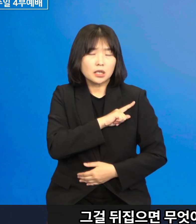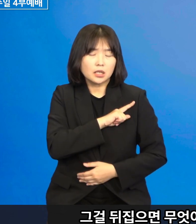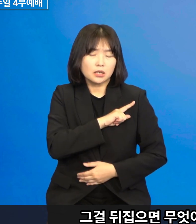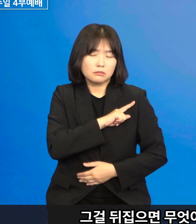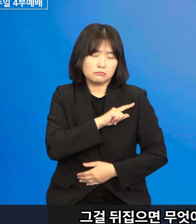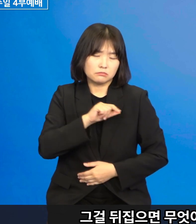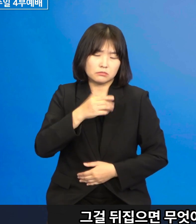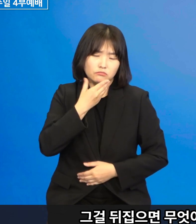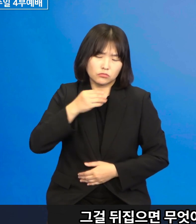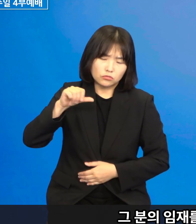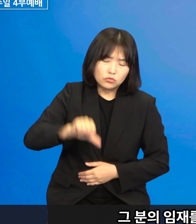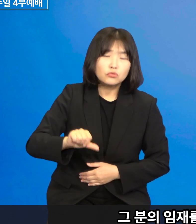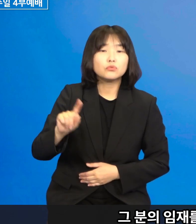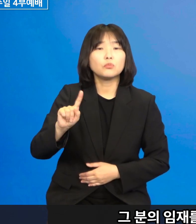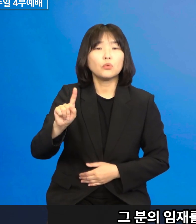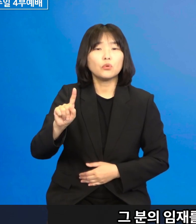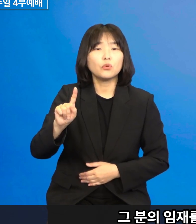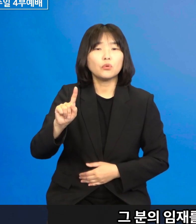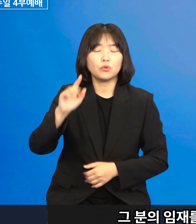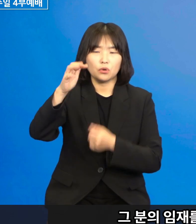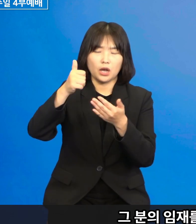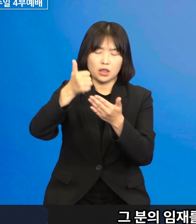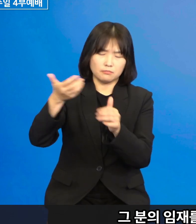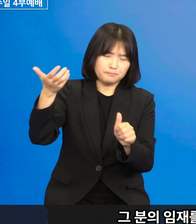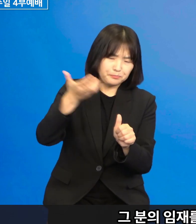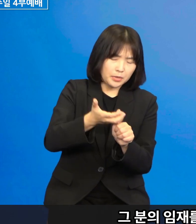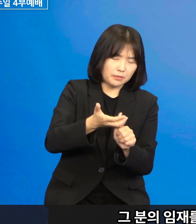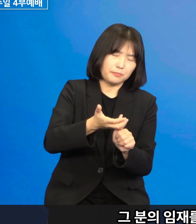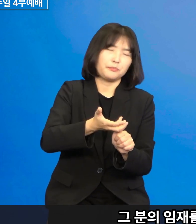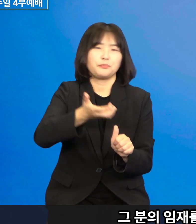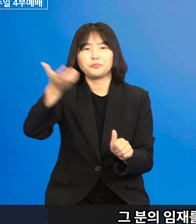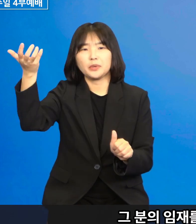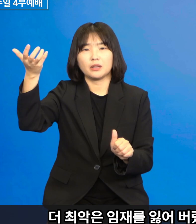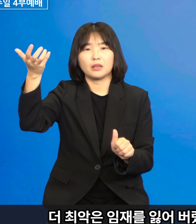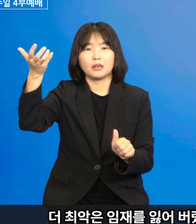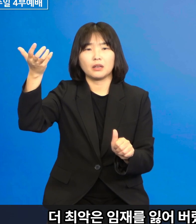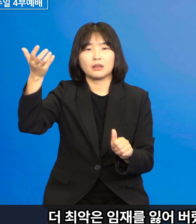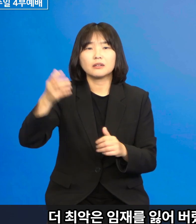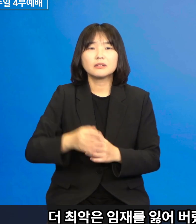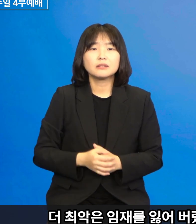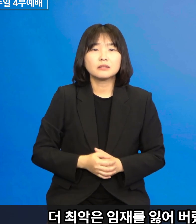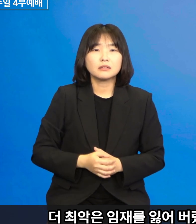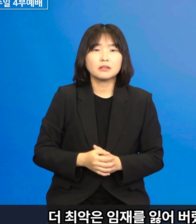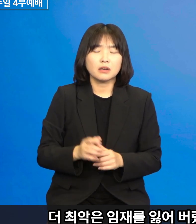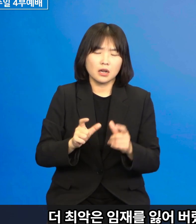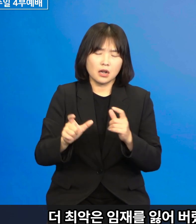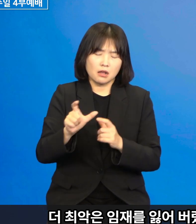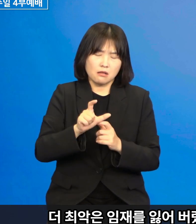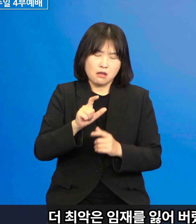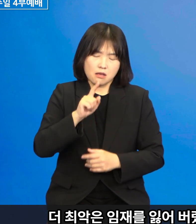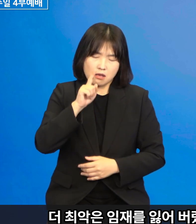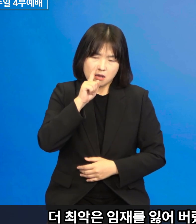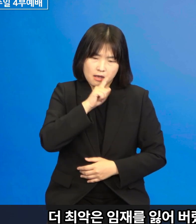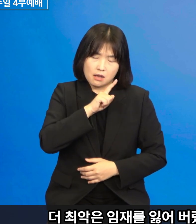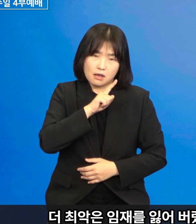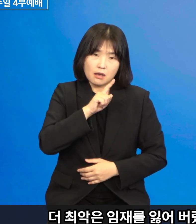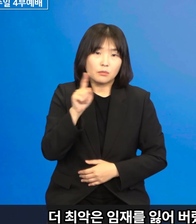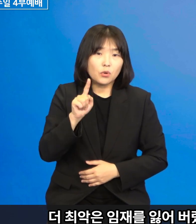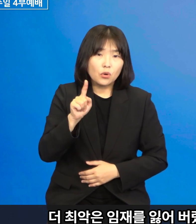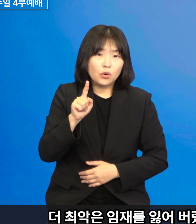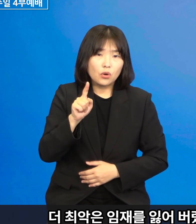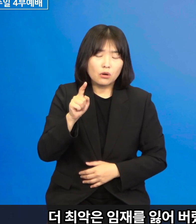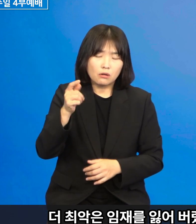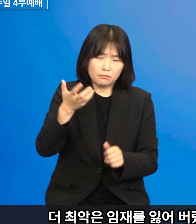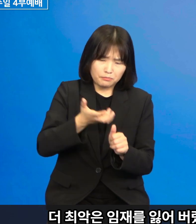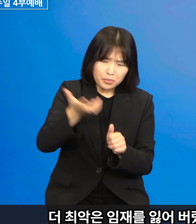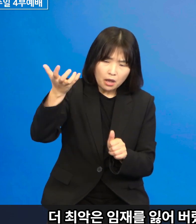저주일까요? 그분의 임재를 잃어버리는 겁니다. 더 최악은 임재를 잃어버렸는지도 모르고